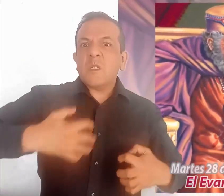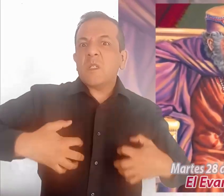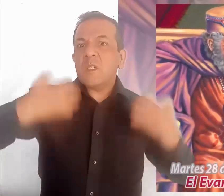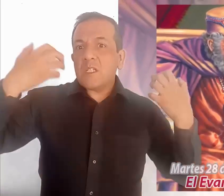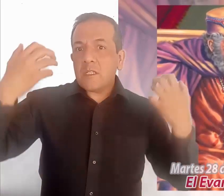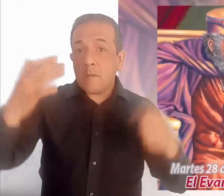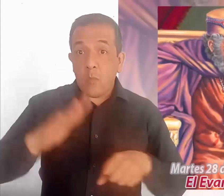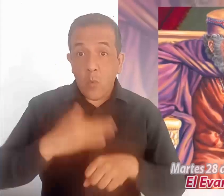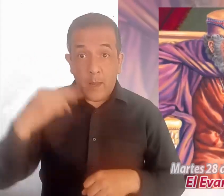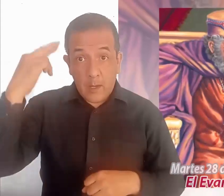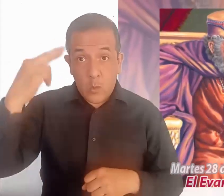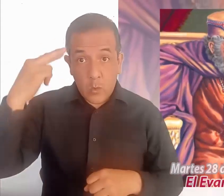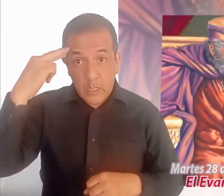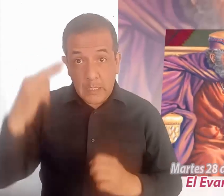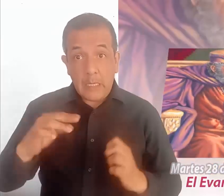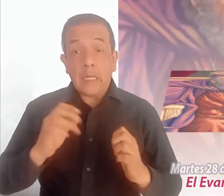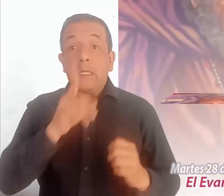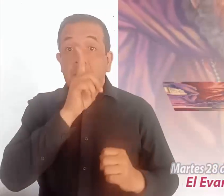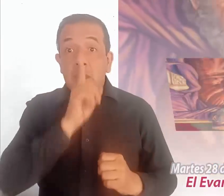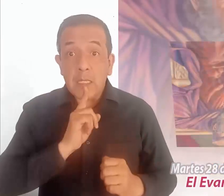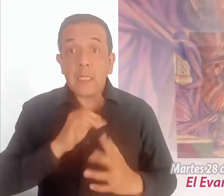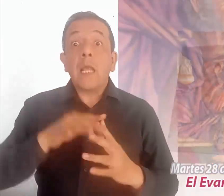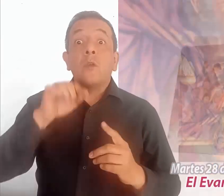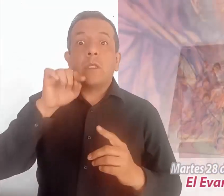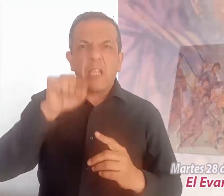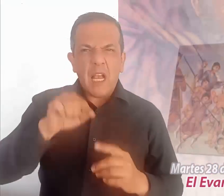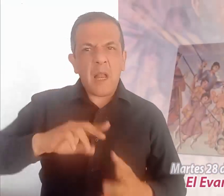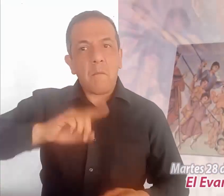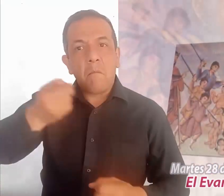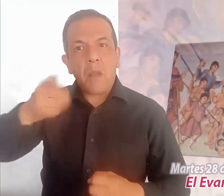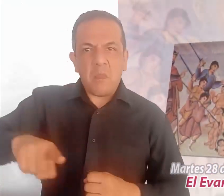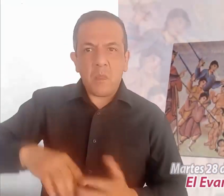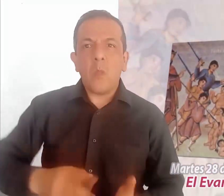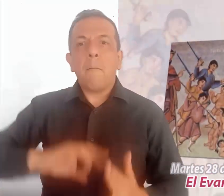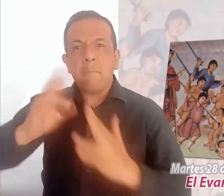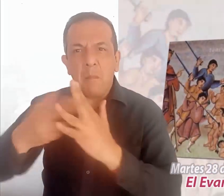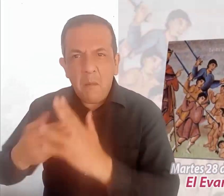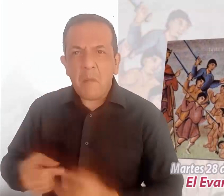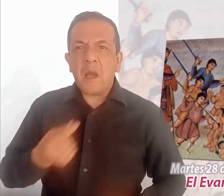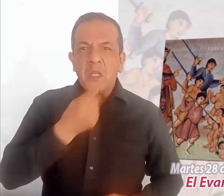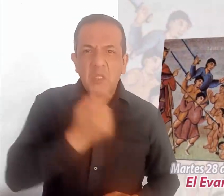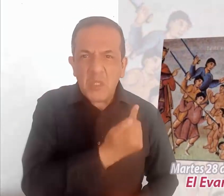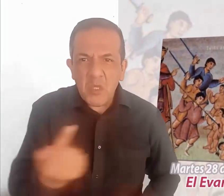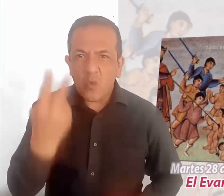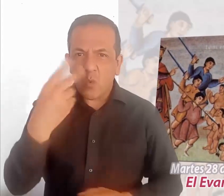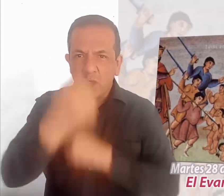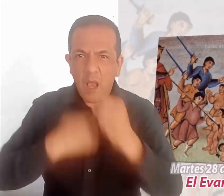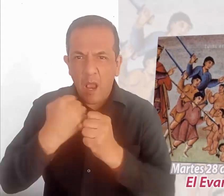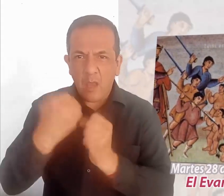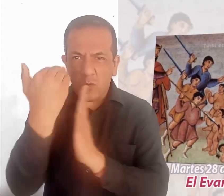y sus alrededores a todos los niños menores de 2 años, conforme a la fecha que los magos le habían